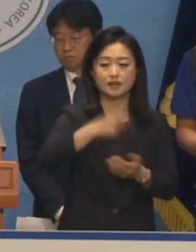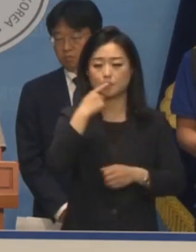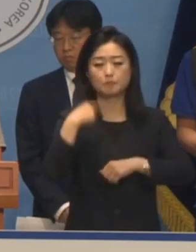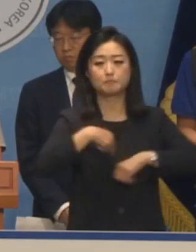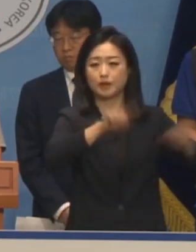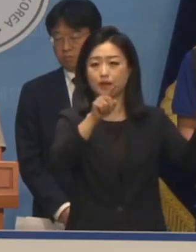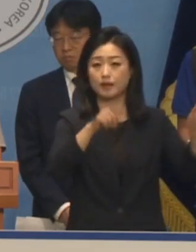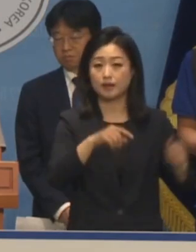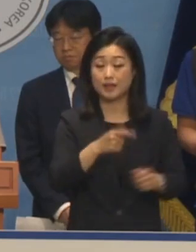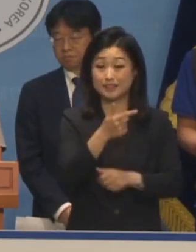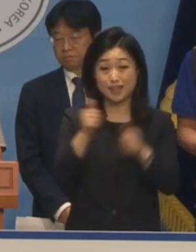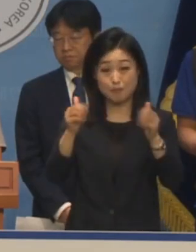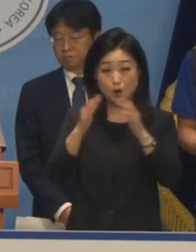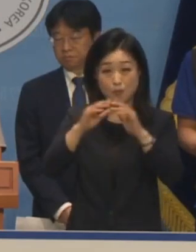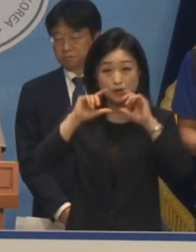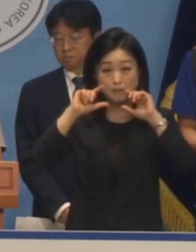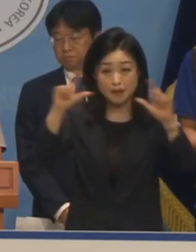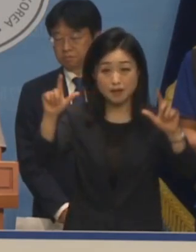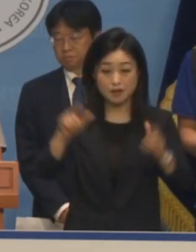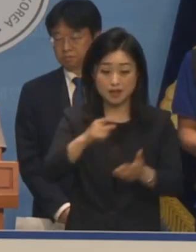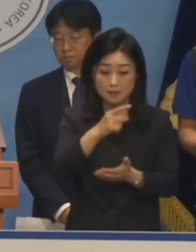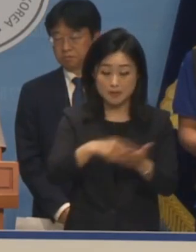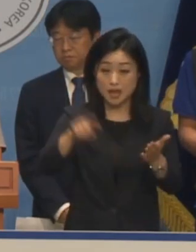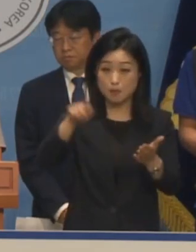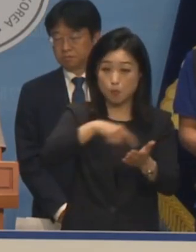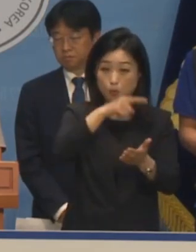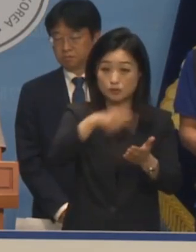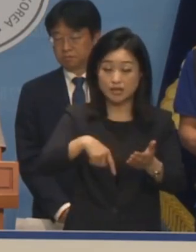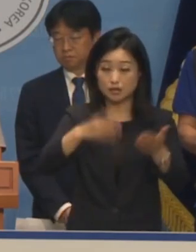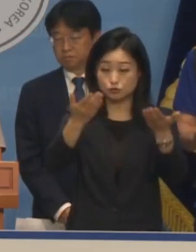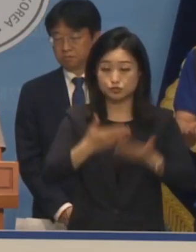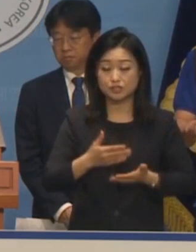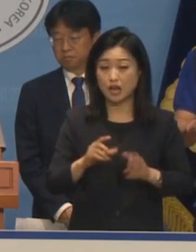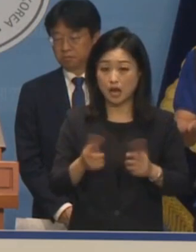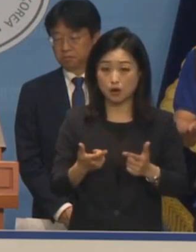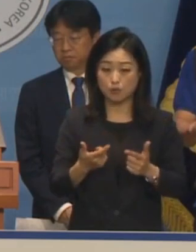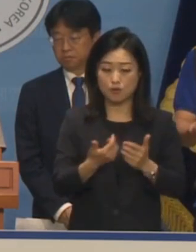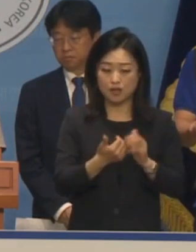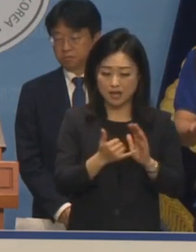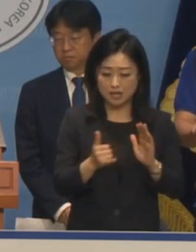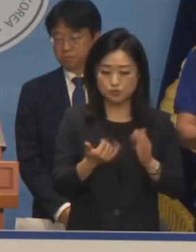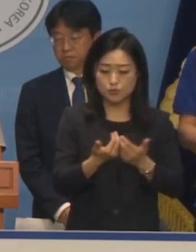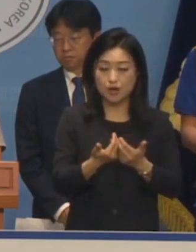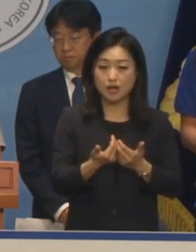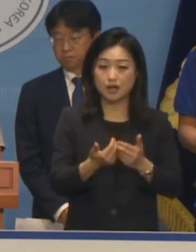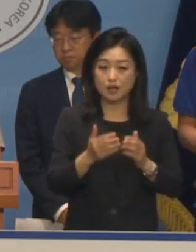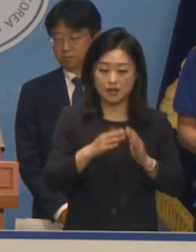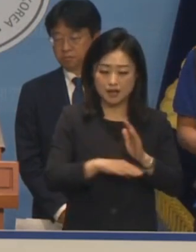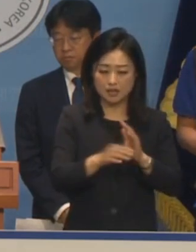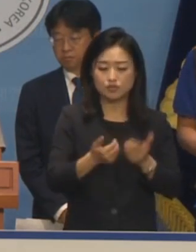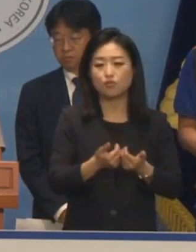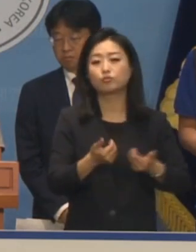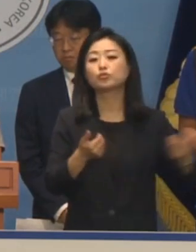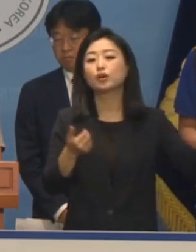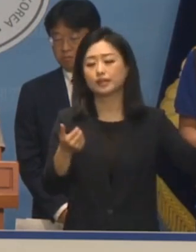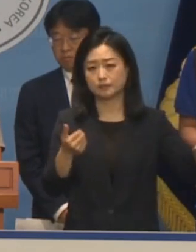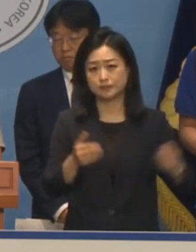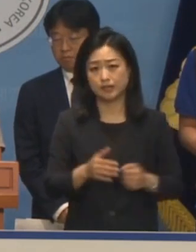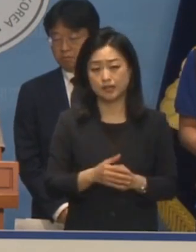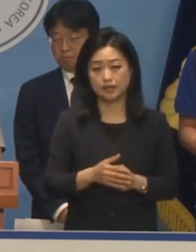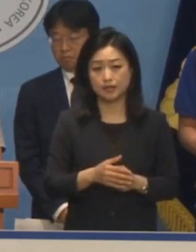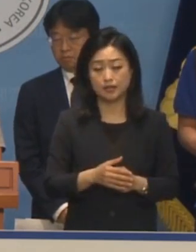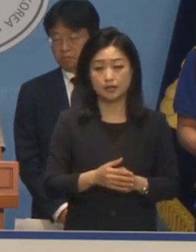한마디로 대부 판결이 피해보상으로 돌아온 것이 아니라 토와 가정을 떠나야 하는 징벌로 돌아오고 있습니다